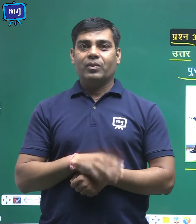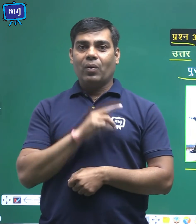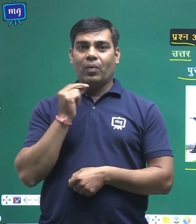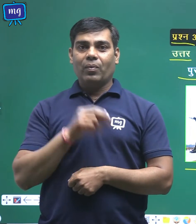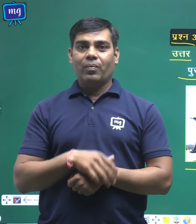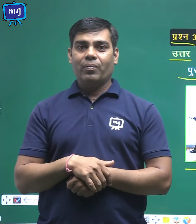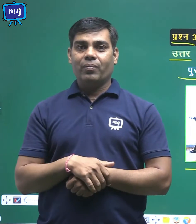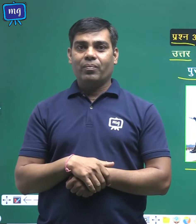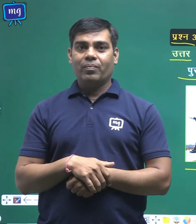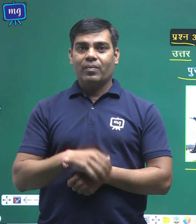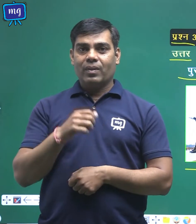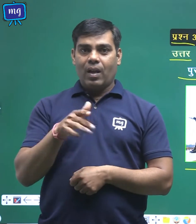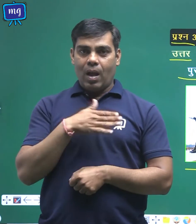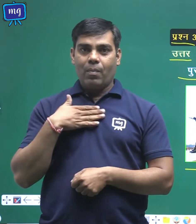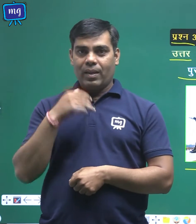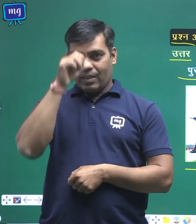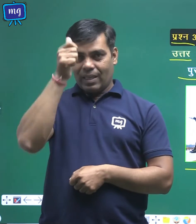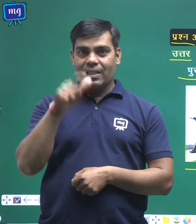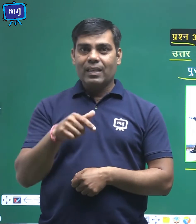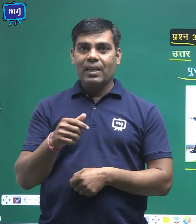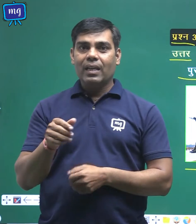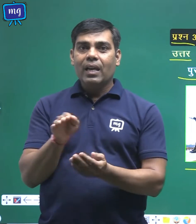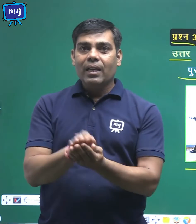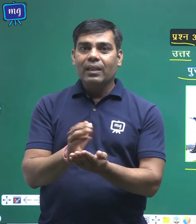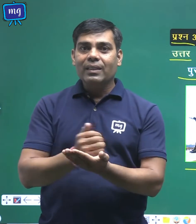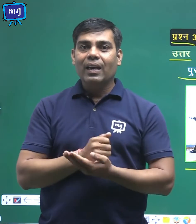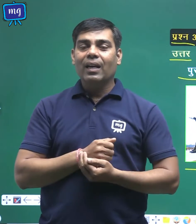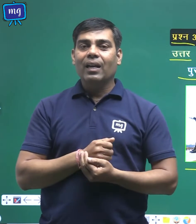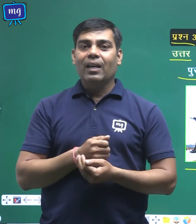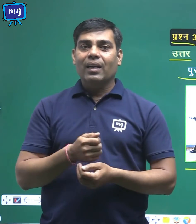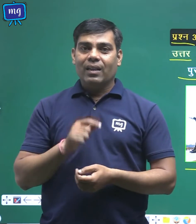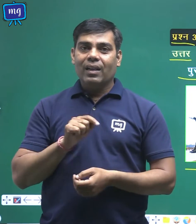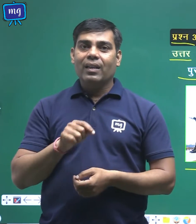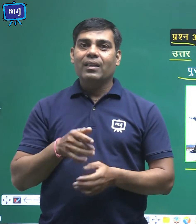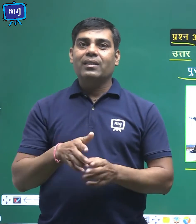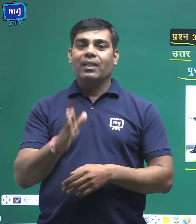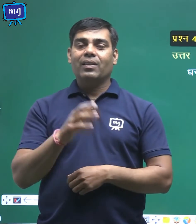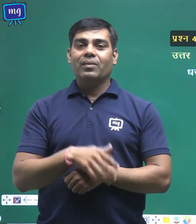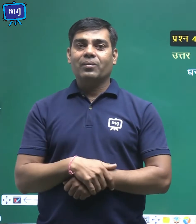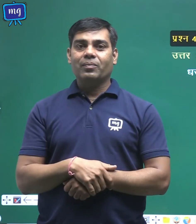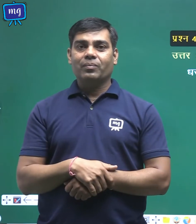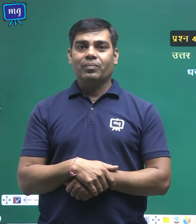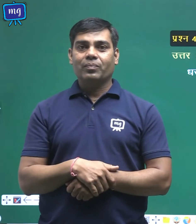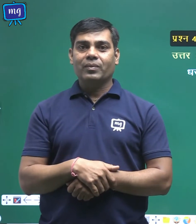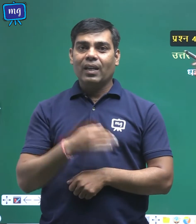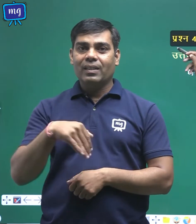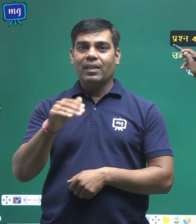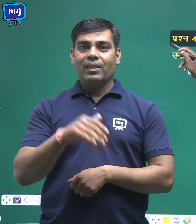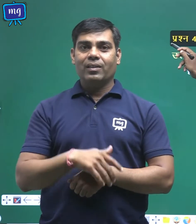और हमारे देश की रक्षा करनी चाहिए। आगे